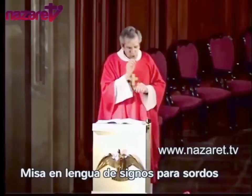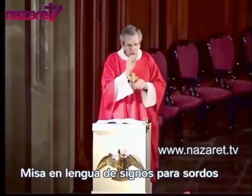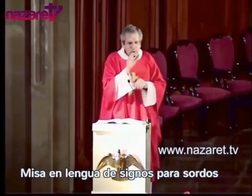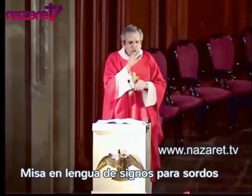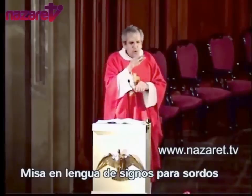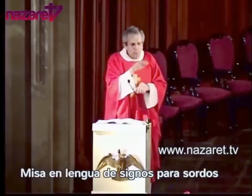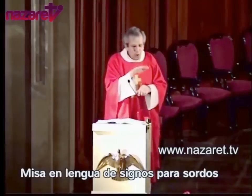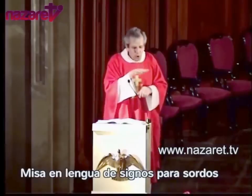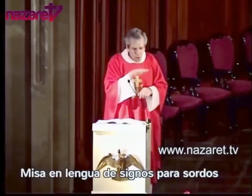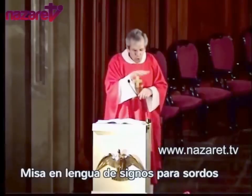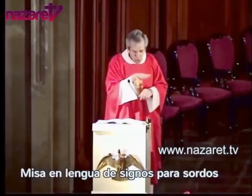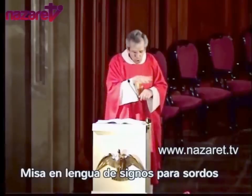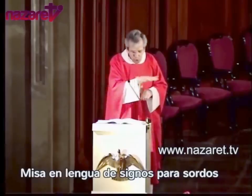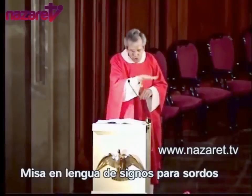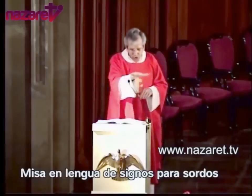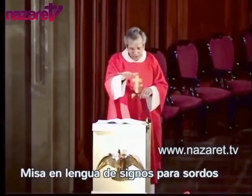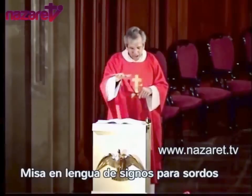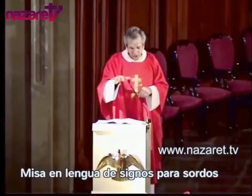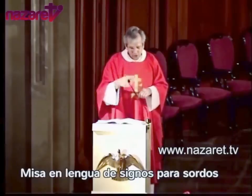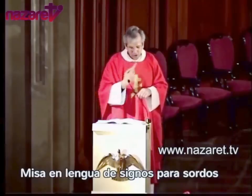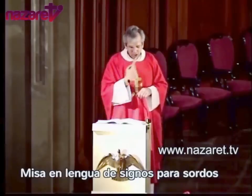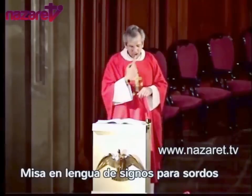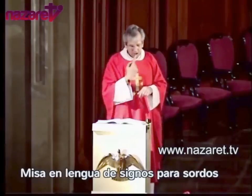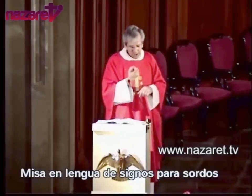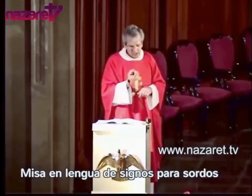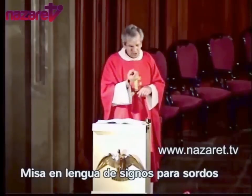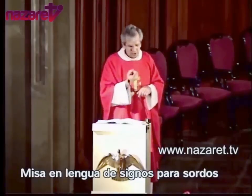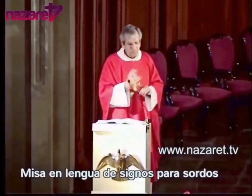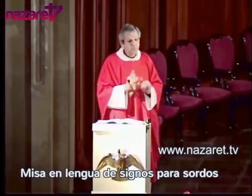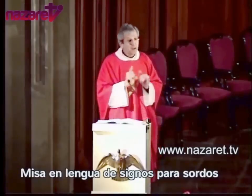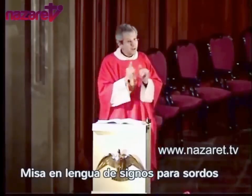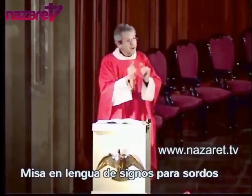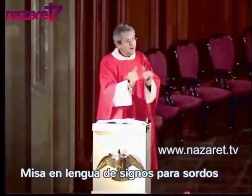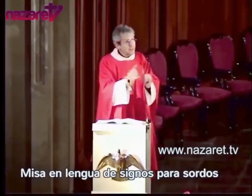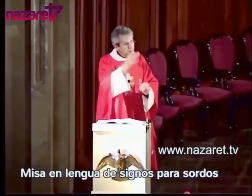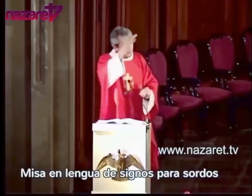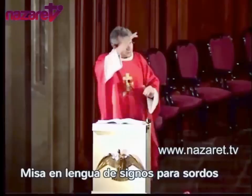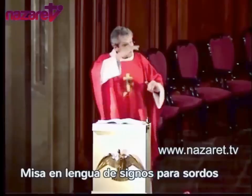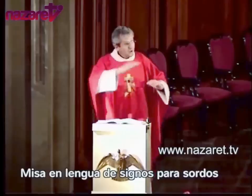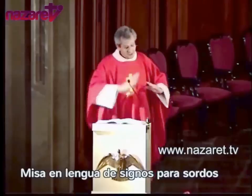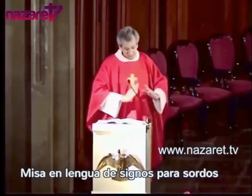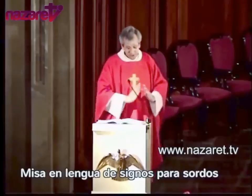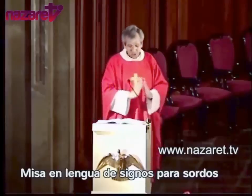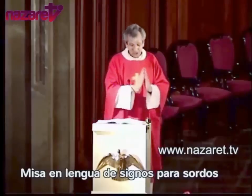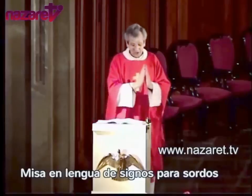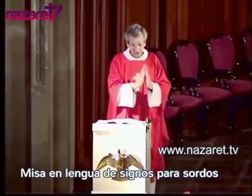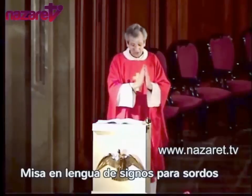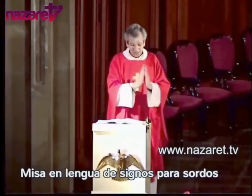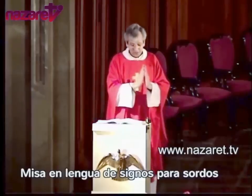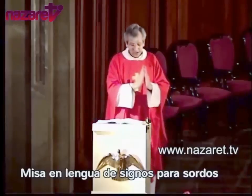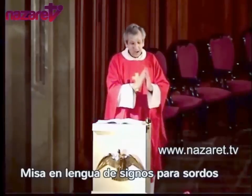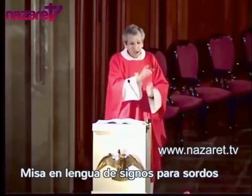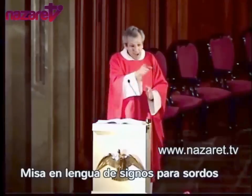esto, sopló sobre ellos y les dijo: «Recibid el Espíritu